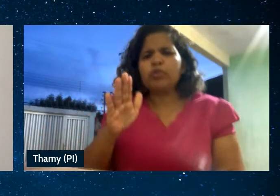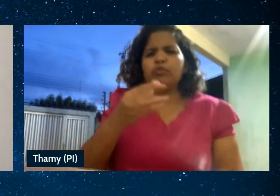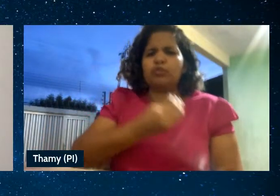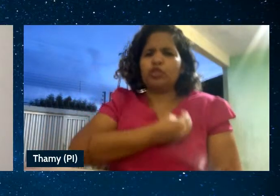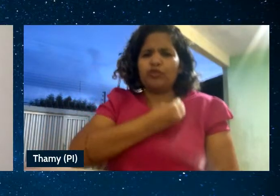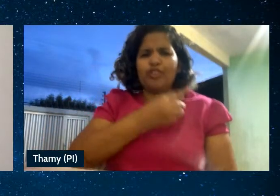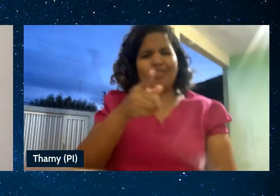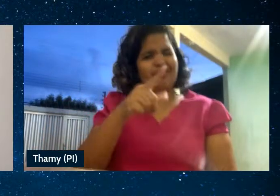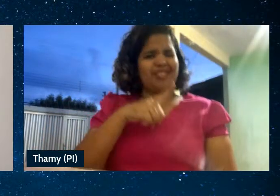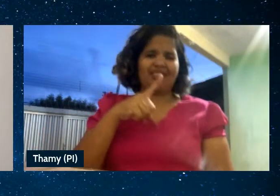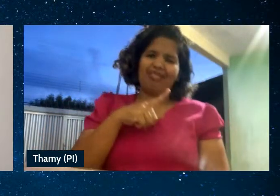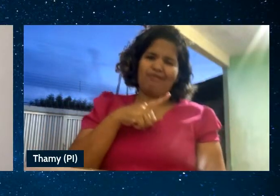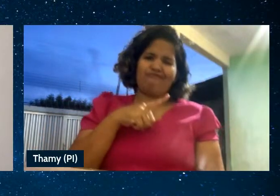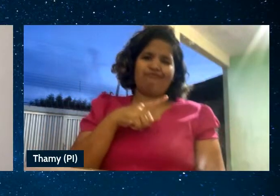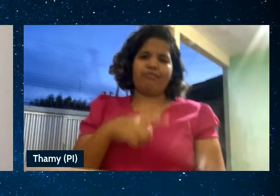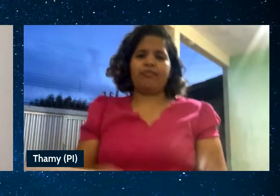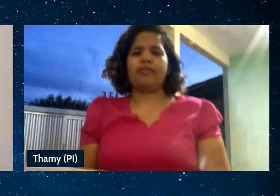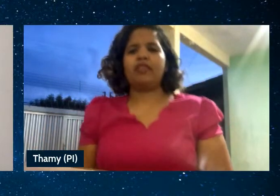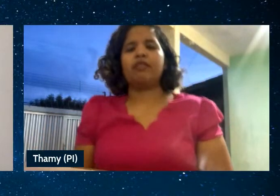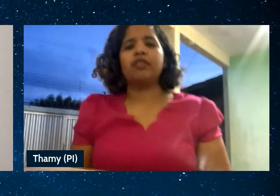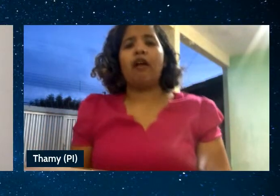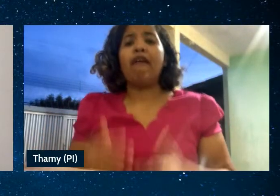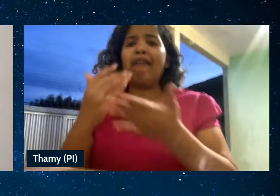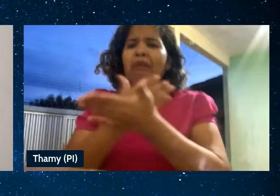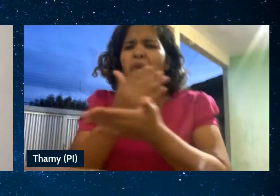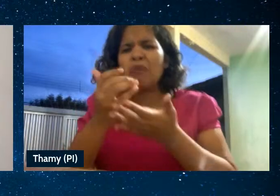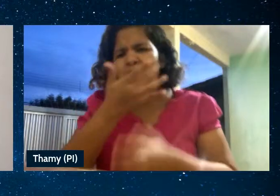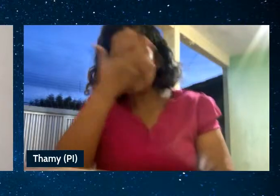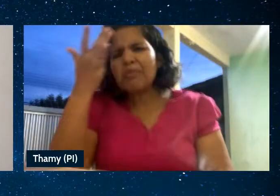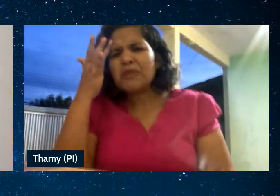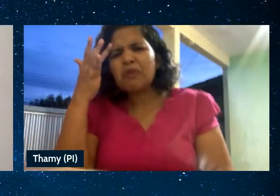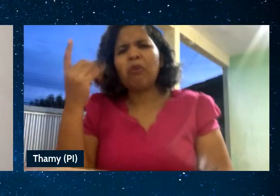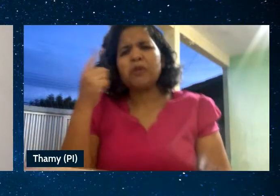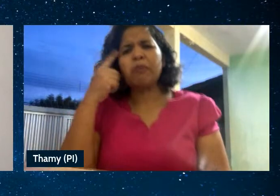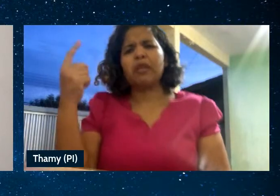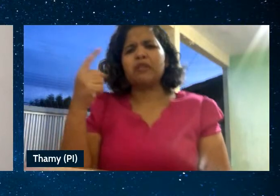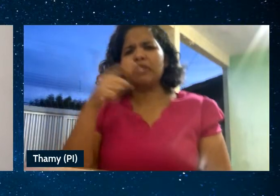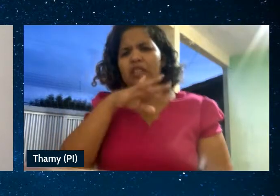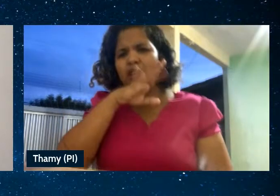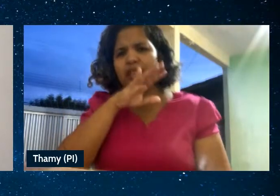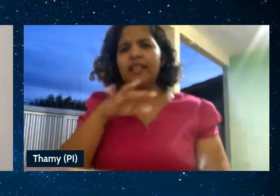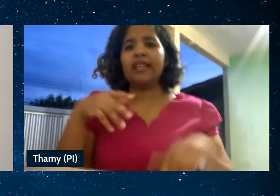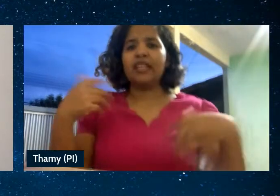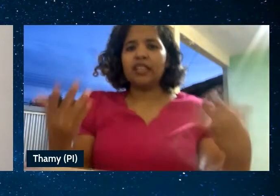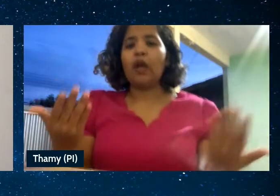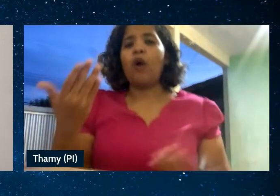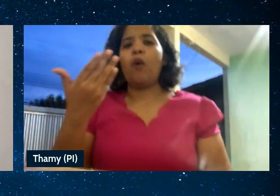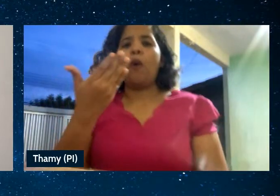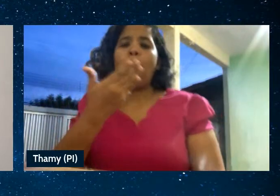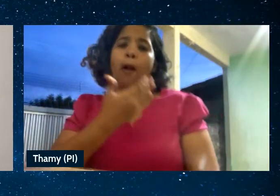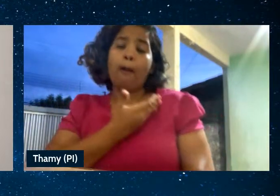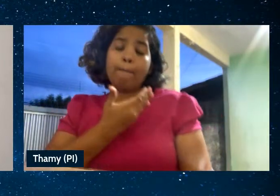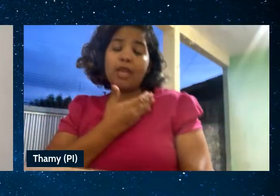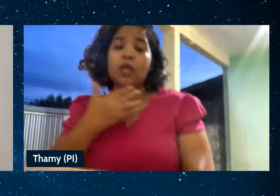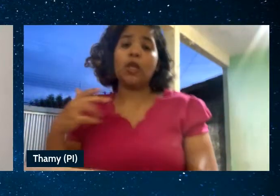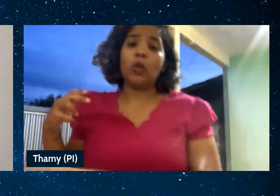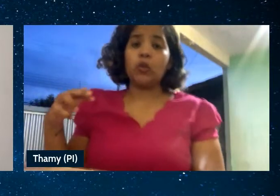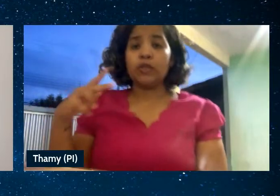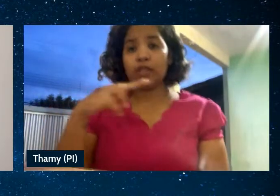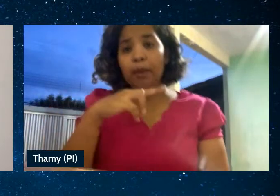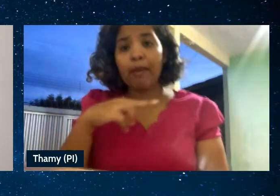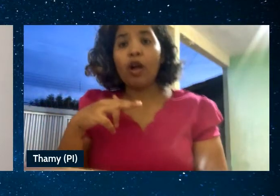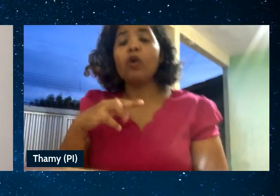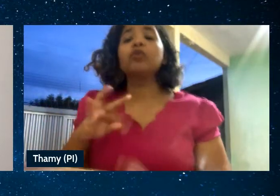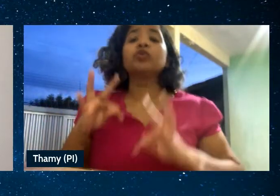ingrat queridos irmãos queridos amigos todos nós aliás tudo na